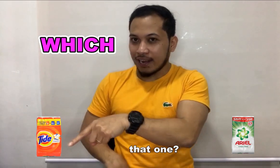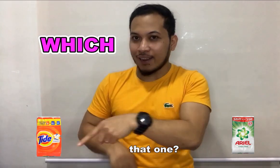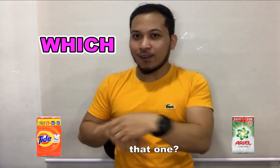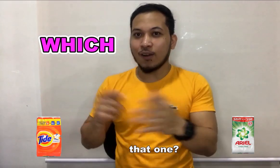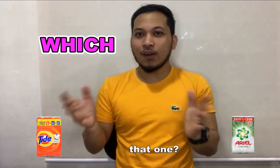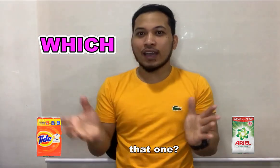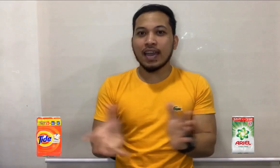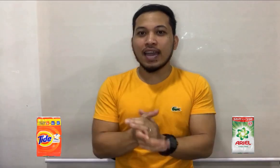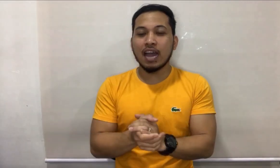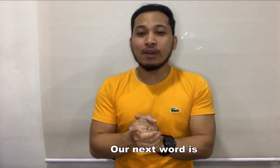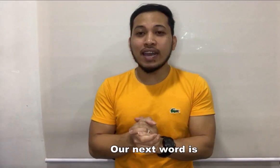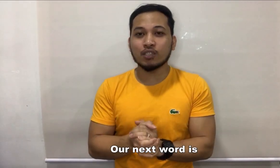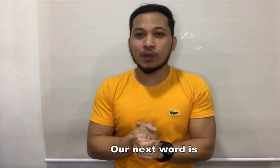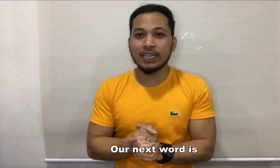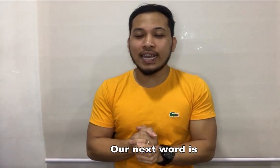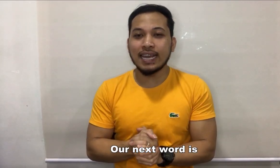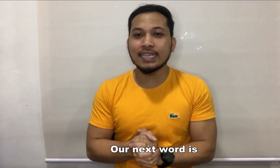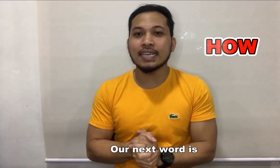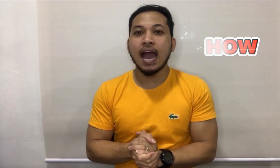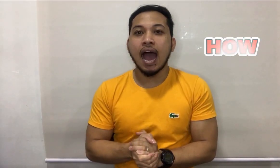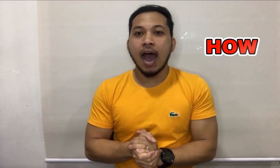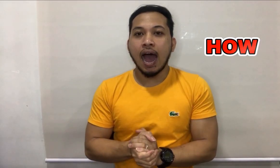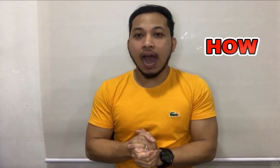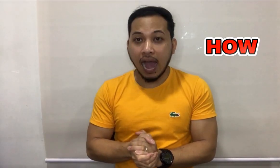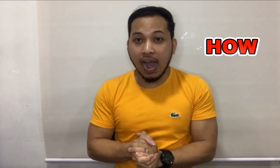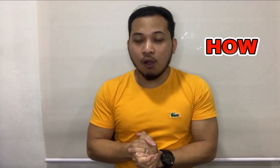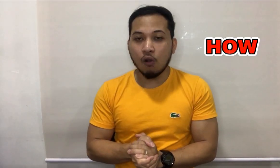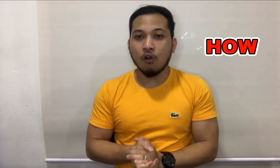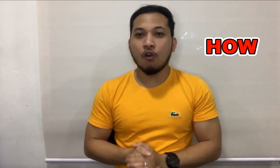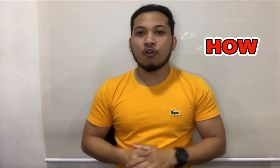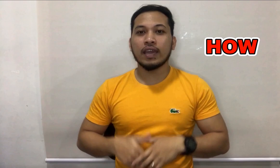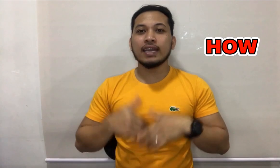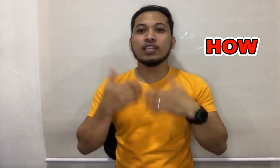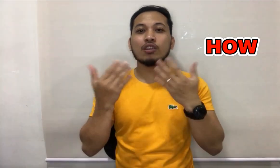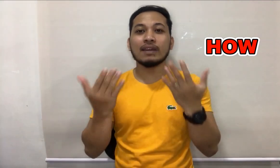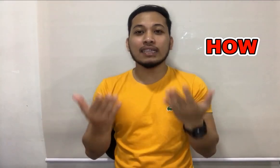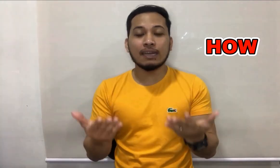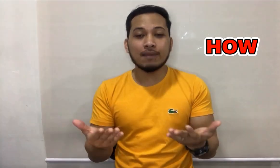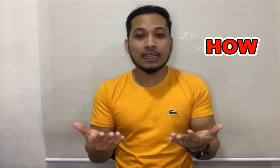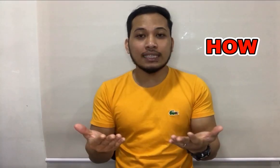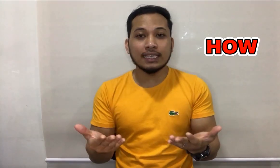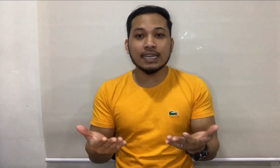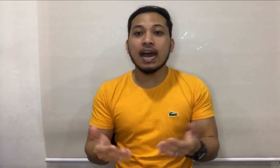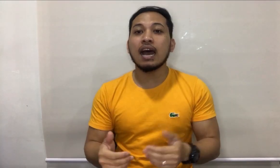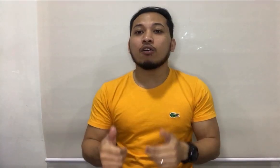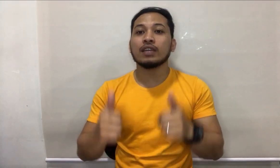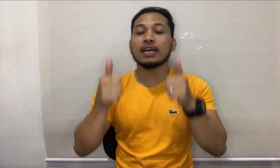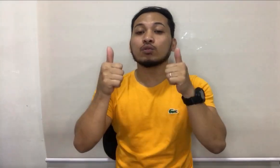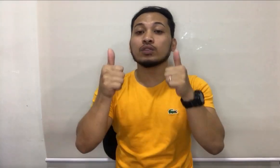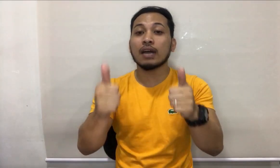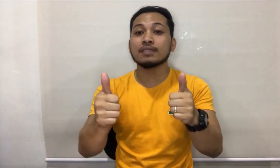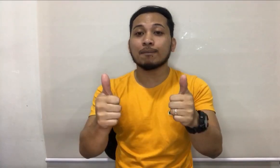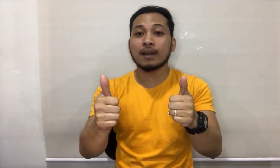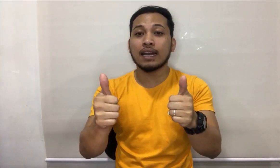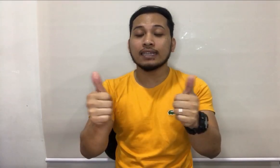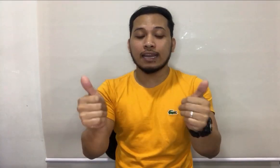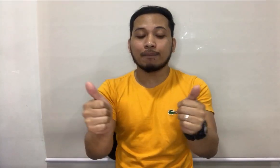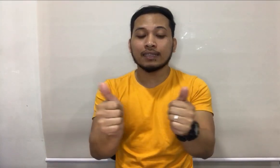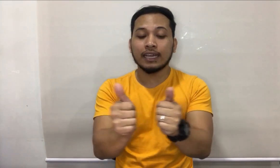one? Okay, our next word is how. Okay, ganito naman ang tip natin dyan sa how. Naka 2 thumbs up ka lang din.